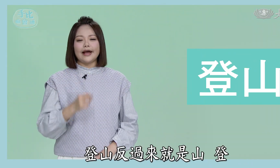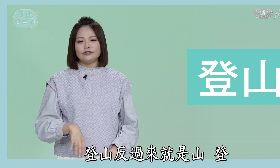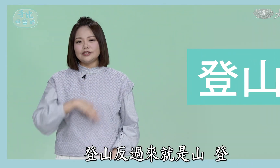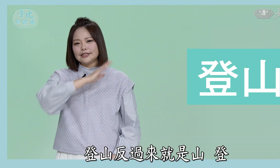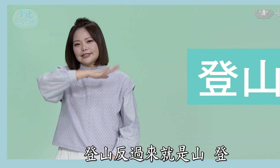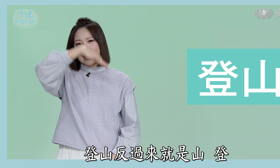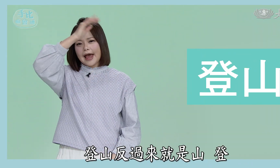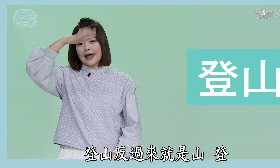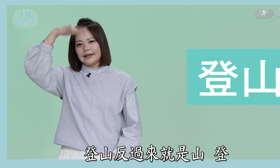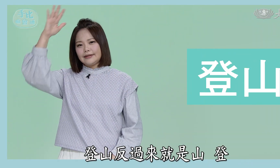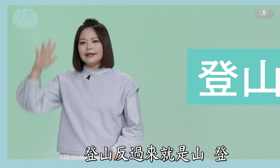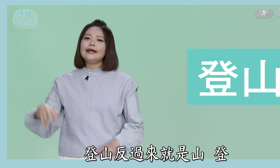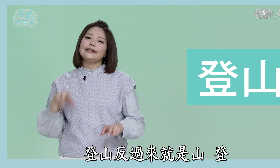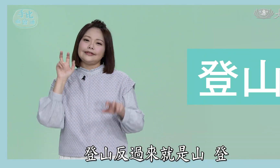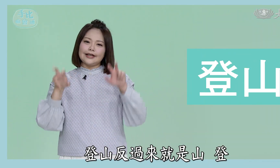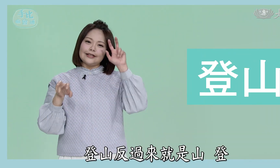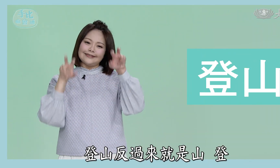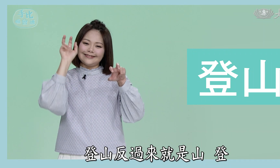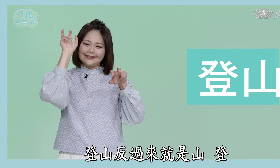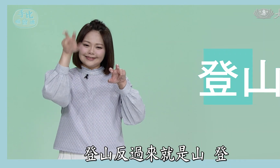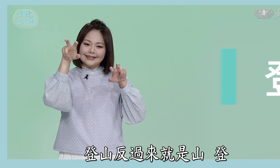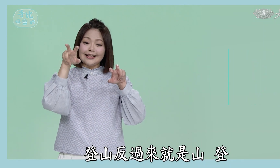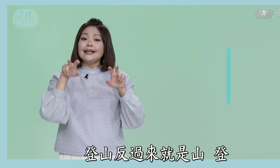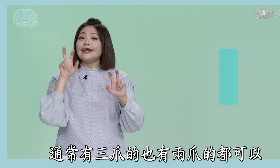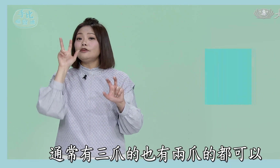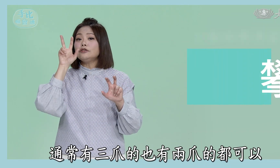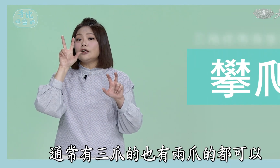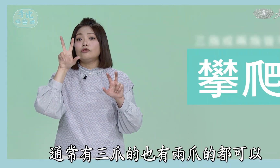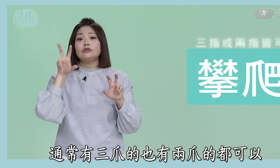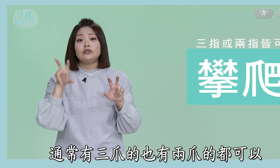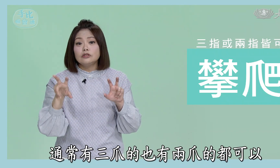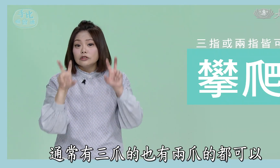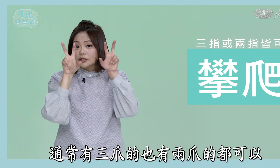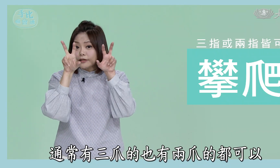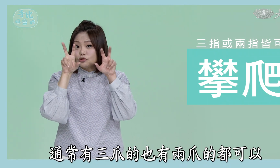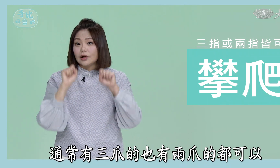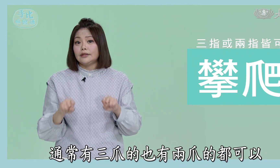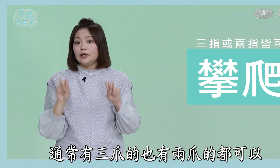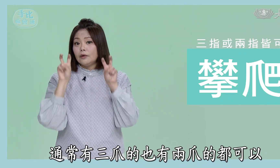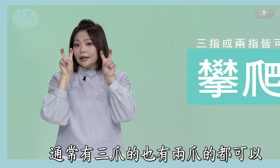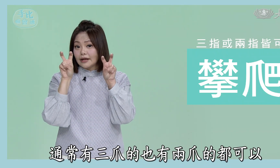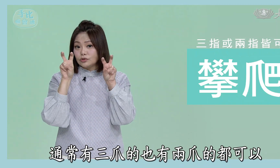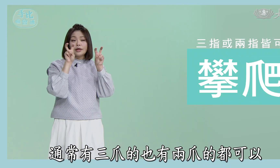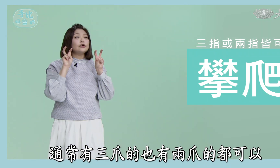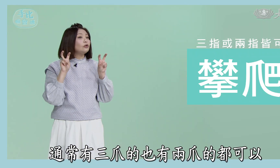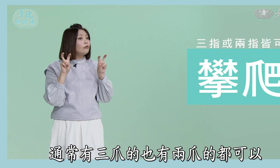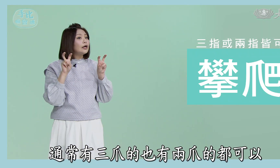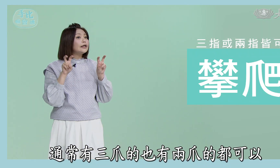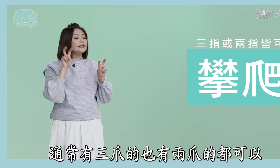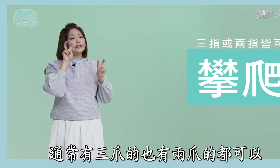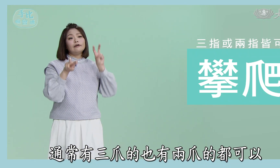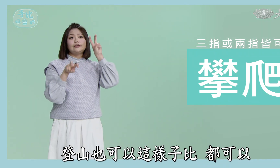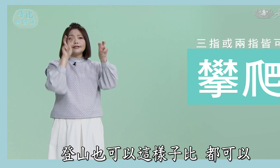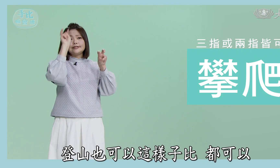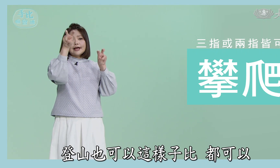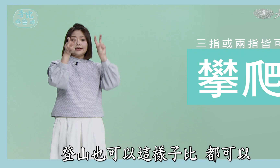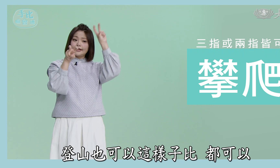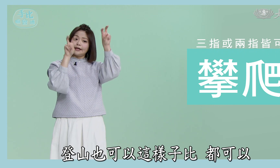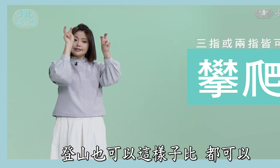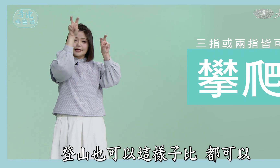就是山，登，那通常有三爪的也有两爪的都可以，登山也可以这样